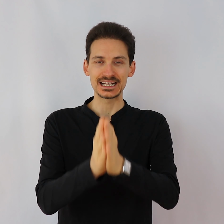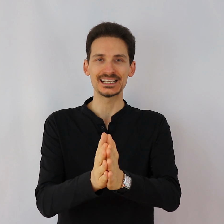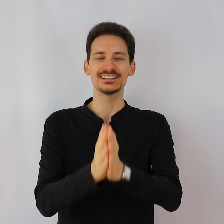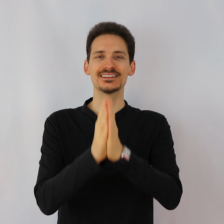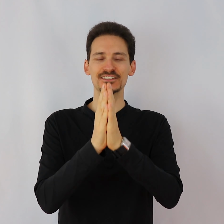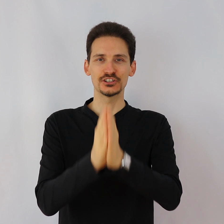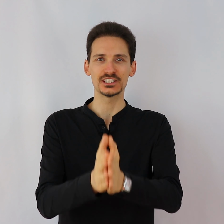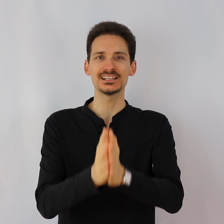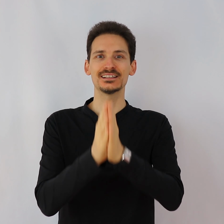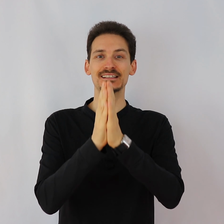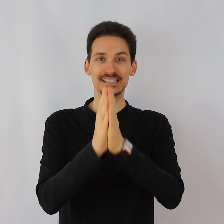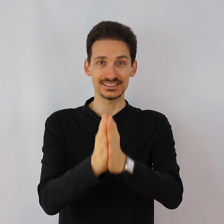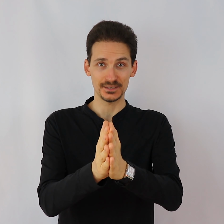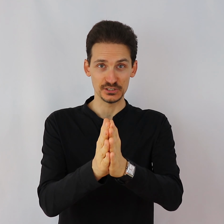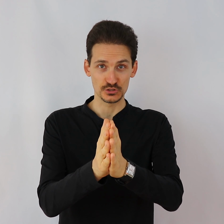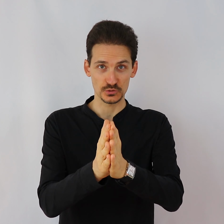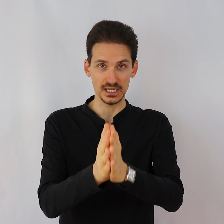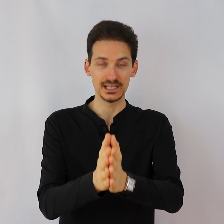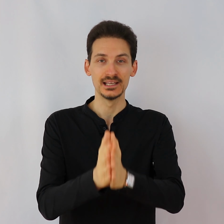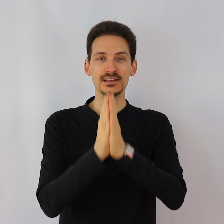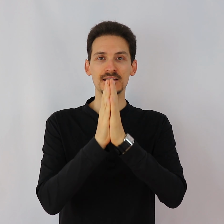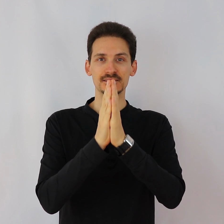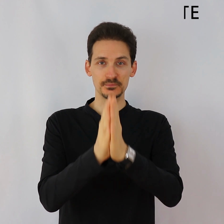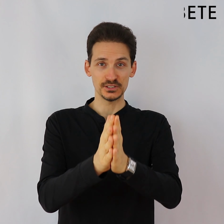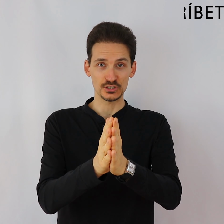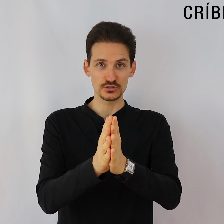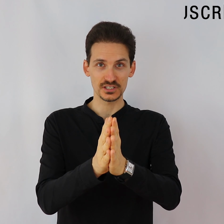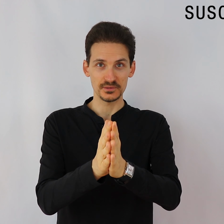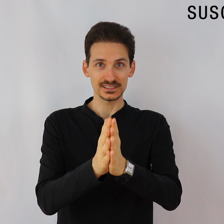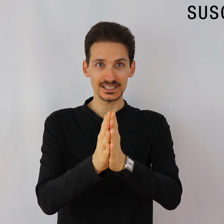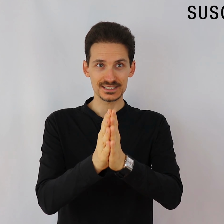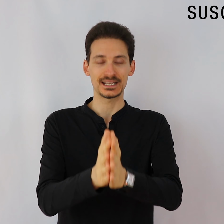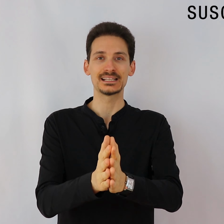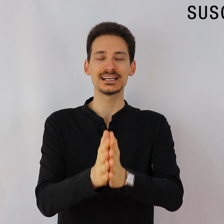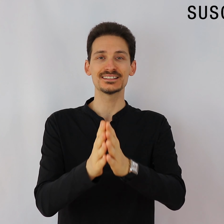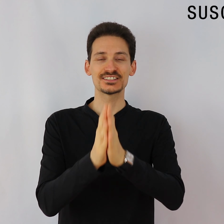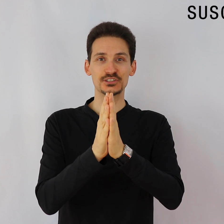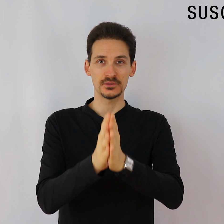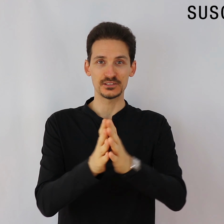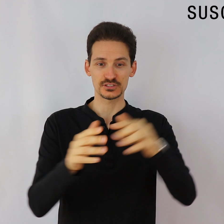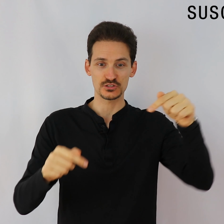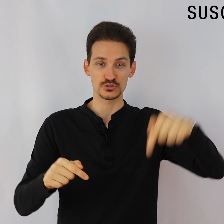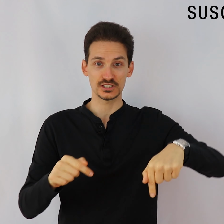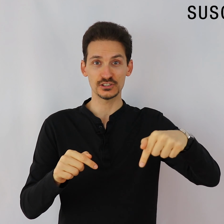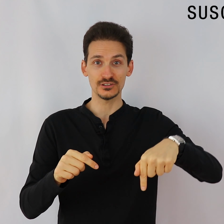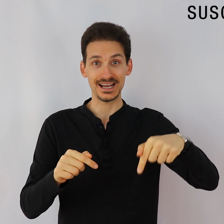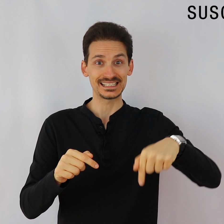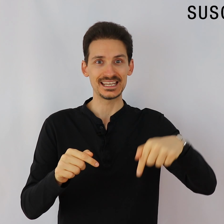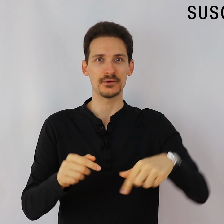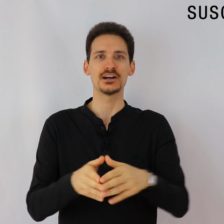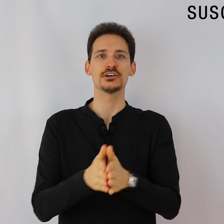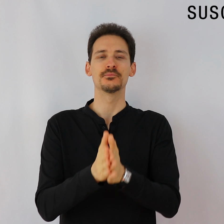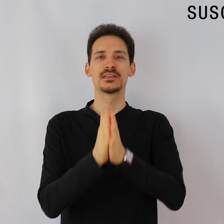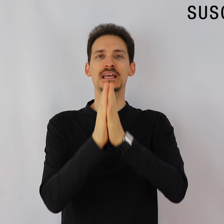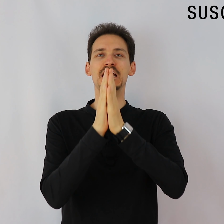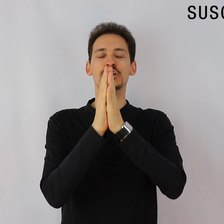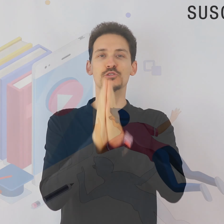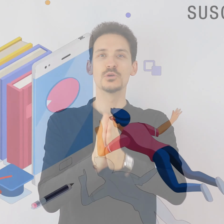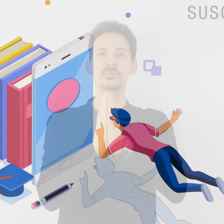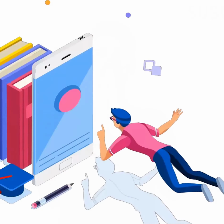canal de editorial letra minúscula te invito a suscribirte a este canal si todavía no estás suscrito aquí abajo nueve